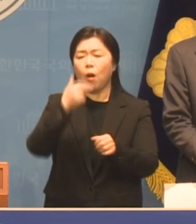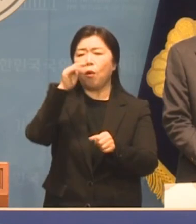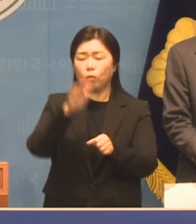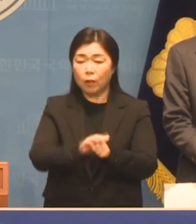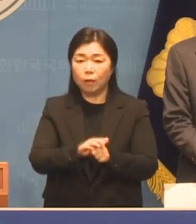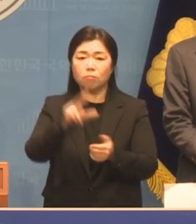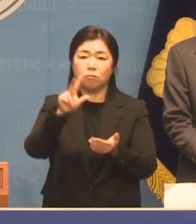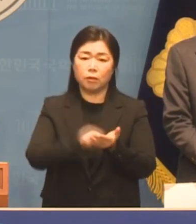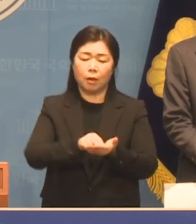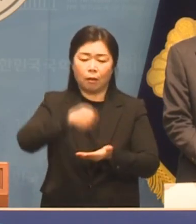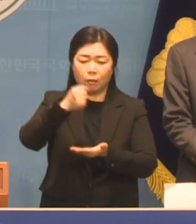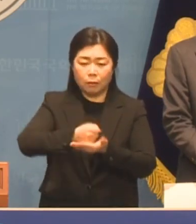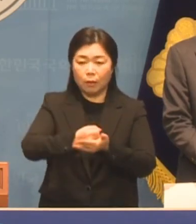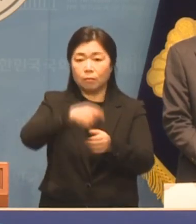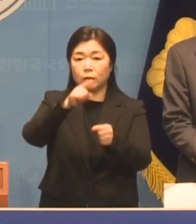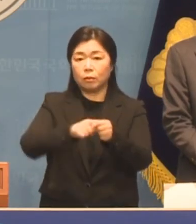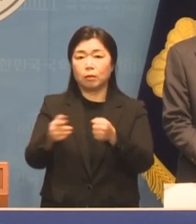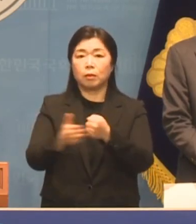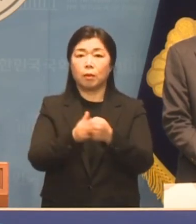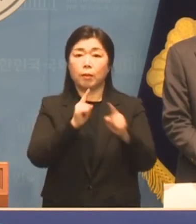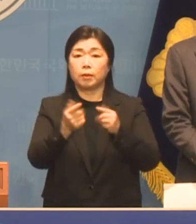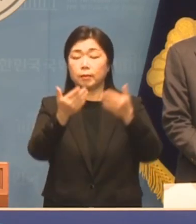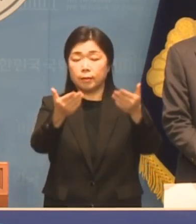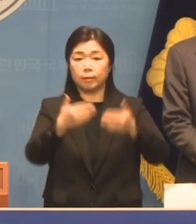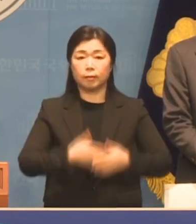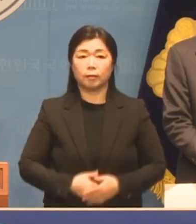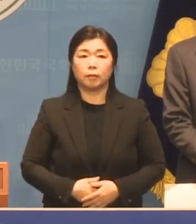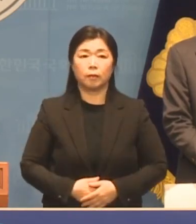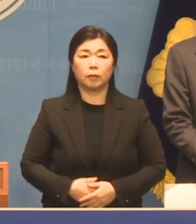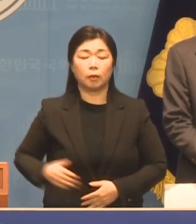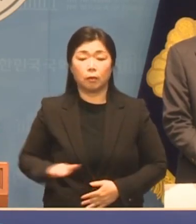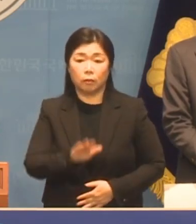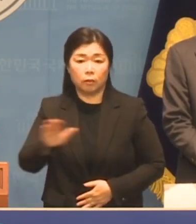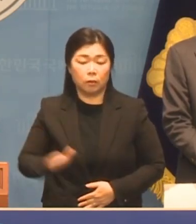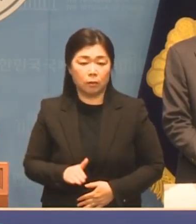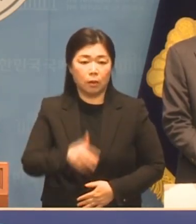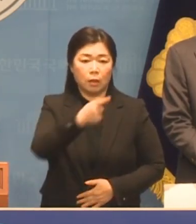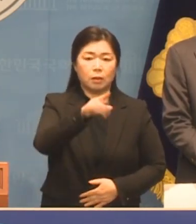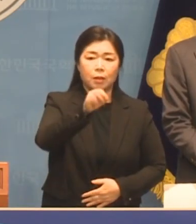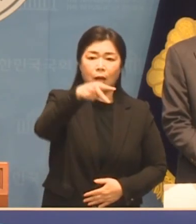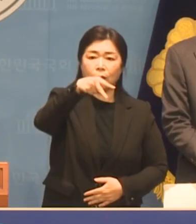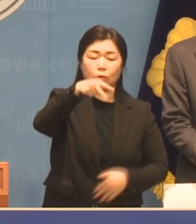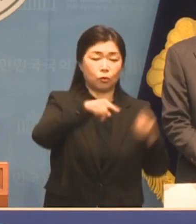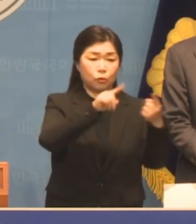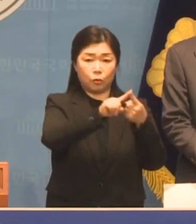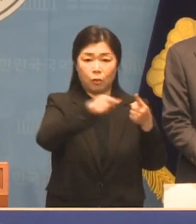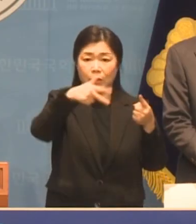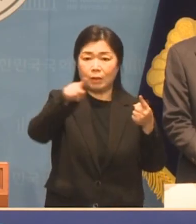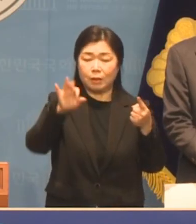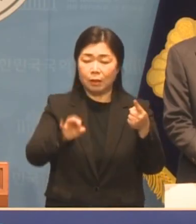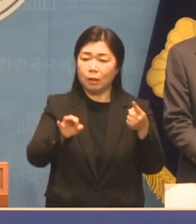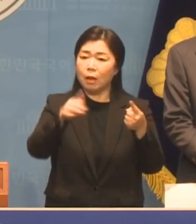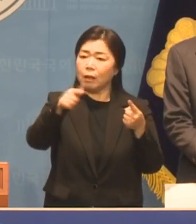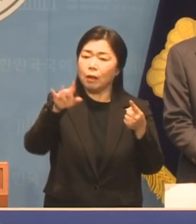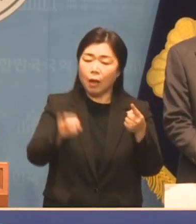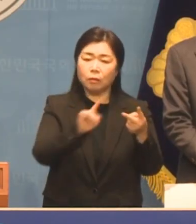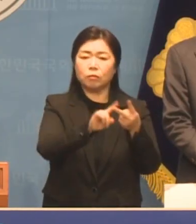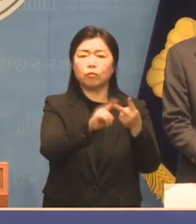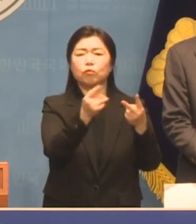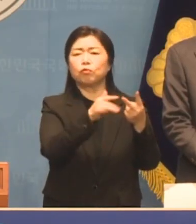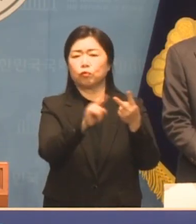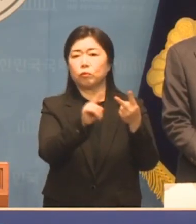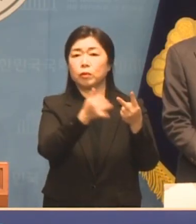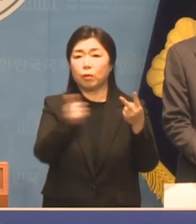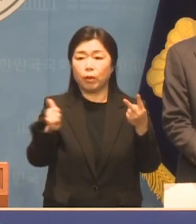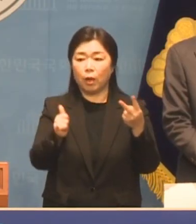억울함을 호소하고자 이 자리에 섰습니다. 우리는 장수진, 강창고에게 약 600억 원